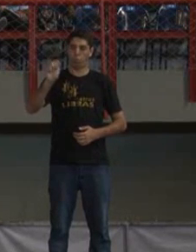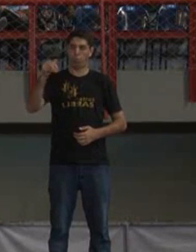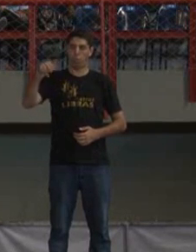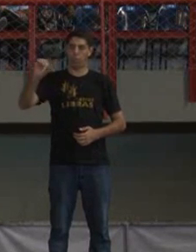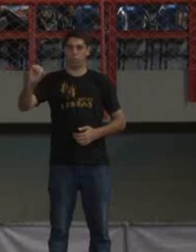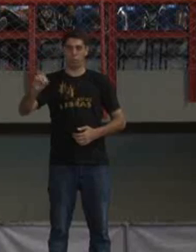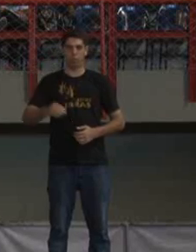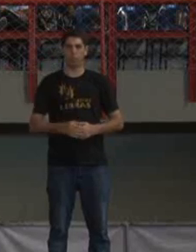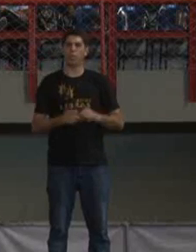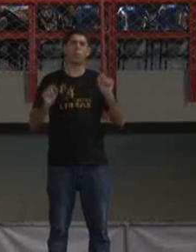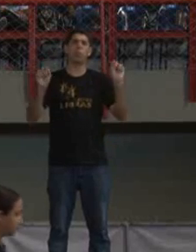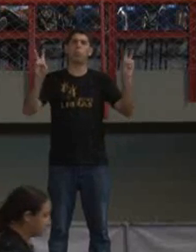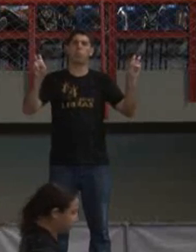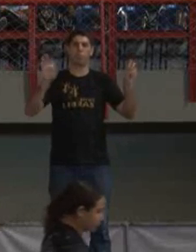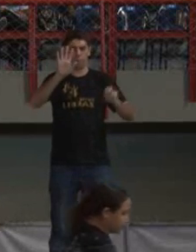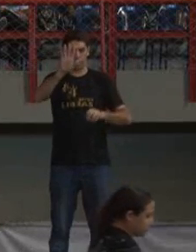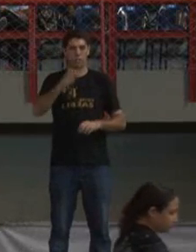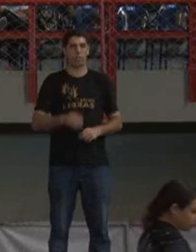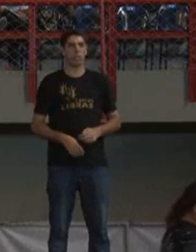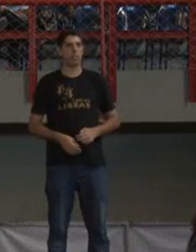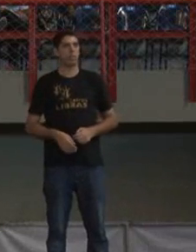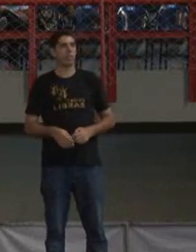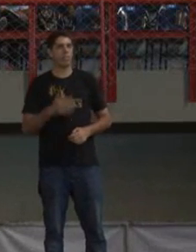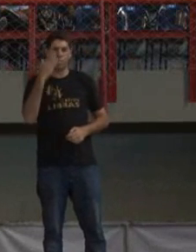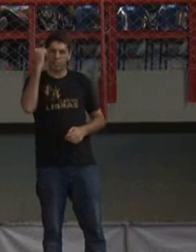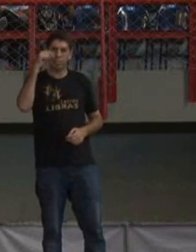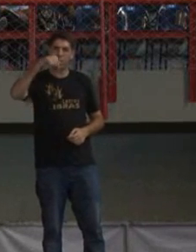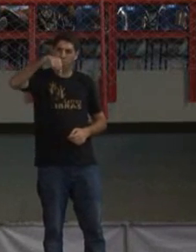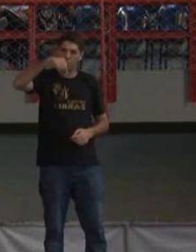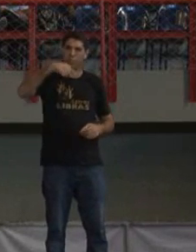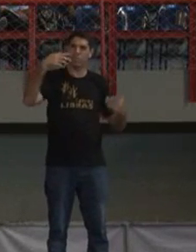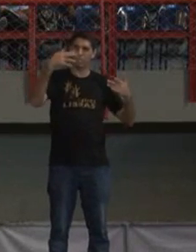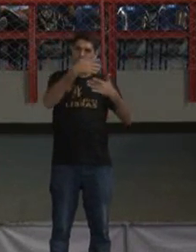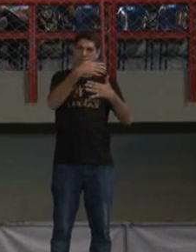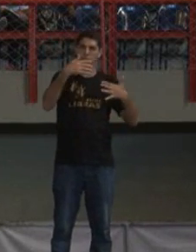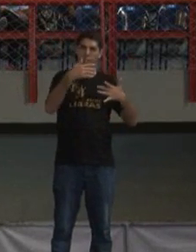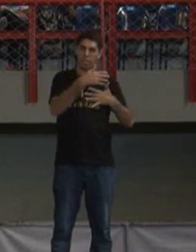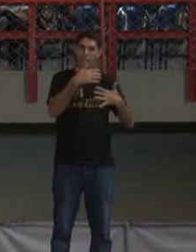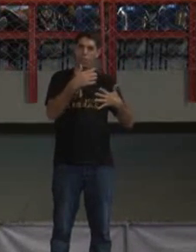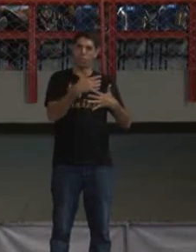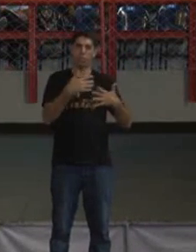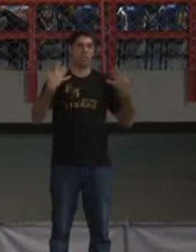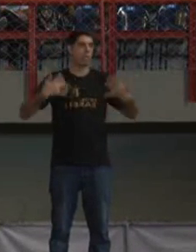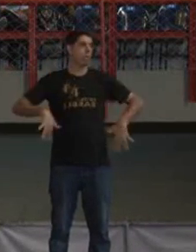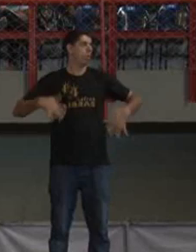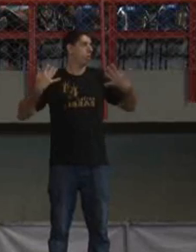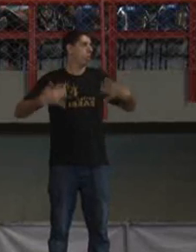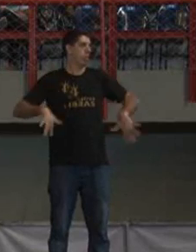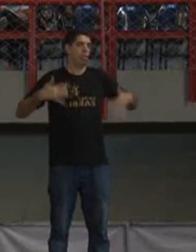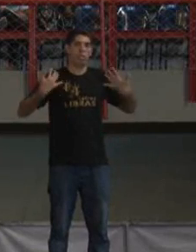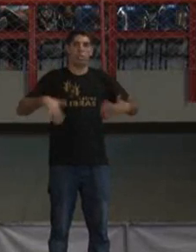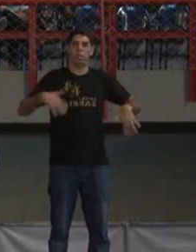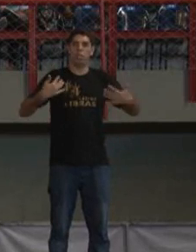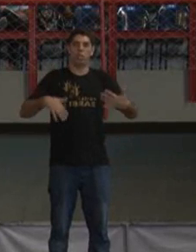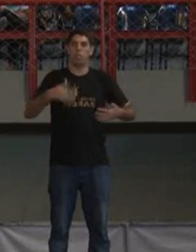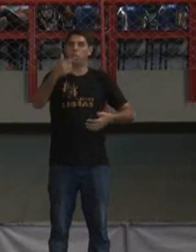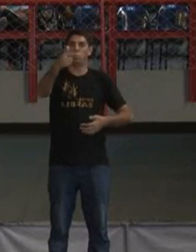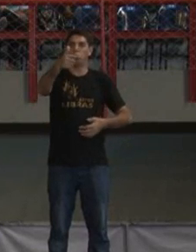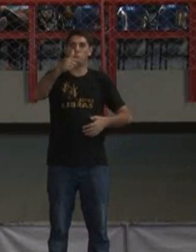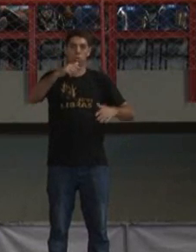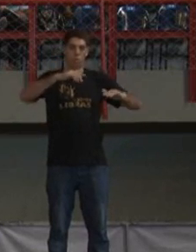em uma cidade que já sofre, né, Fernandes, seríssimos problemas de mobilidade